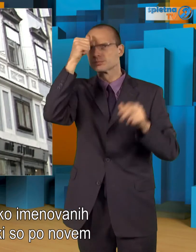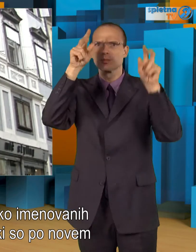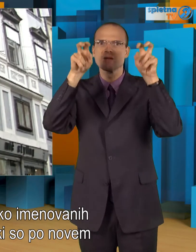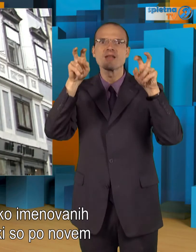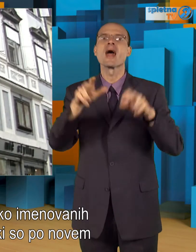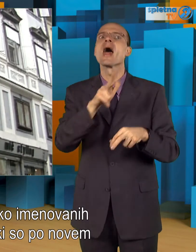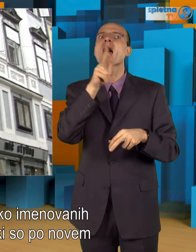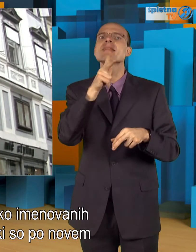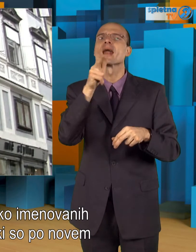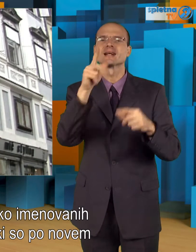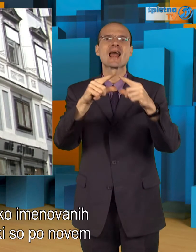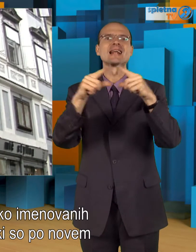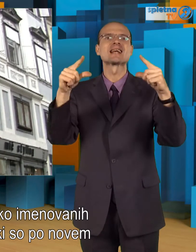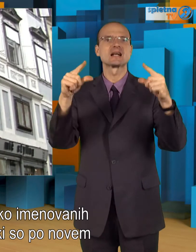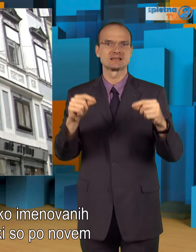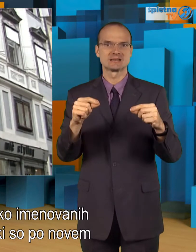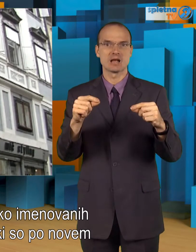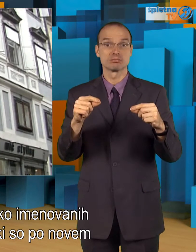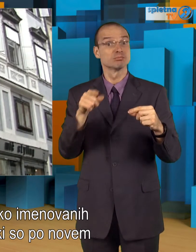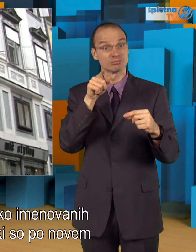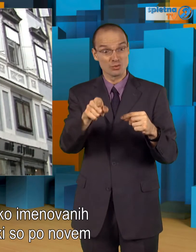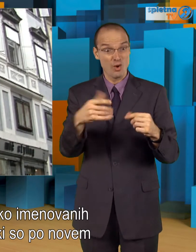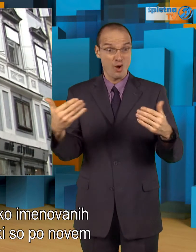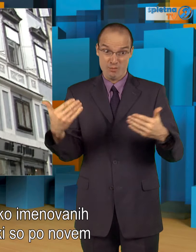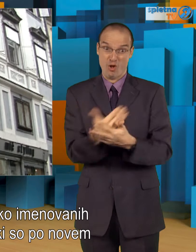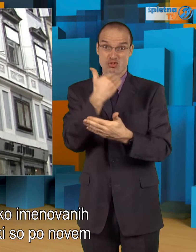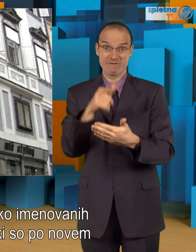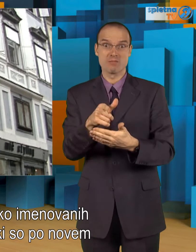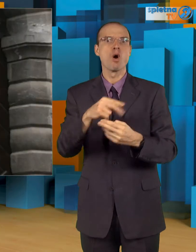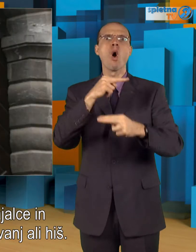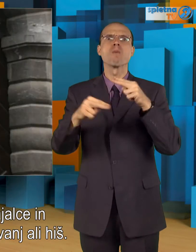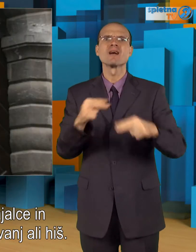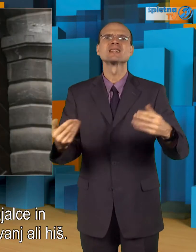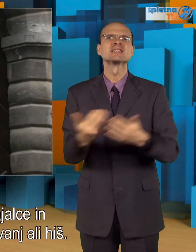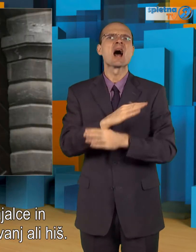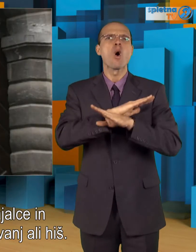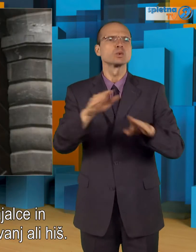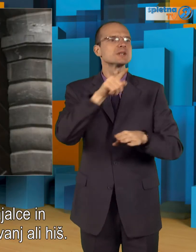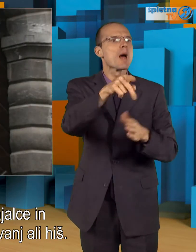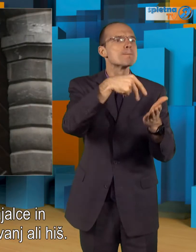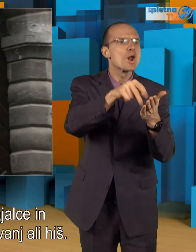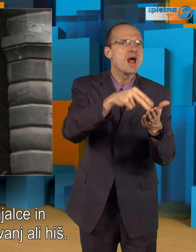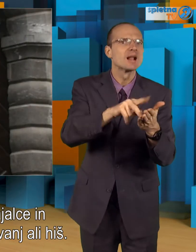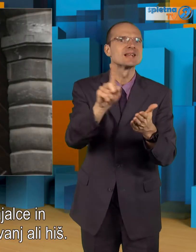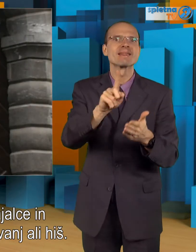energetskih izkaznicah, ki so po novem obvezne za prodajalce in najemodajalce stanovanj ali hiš.